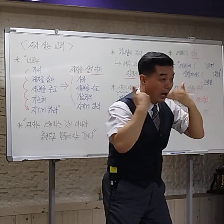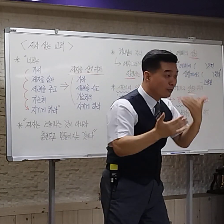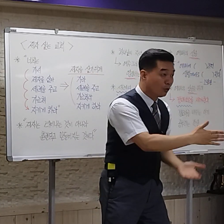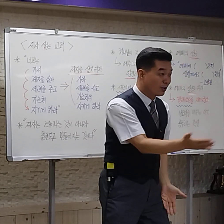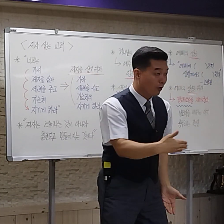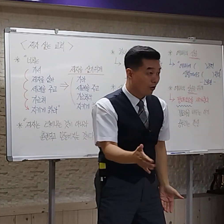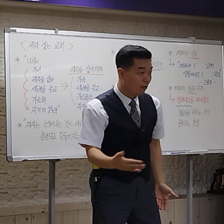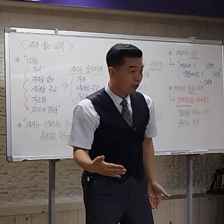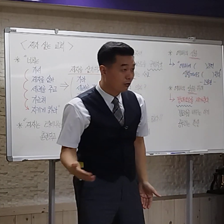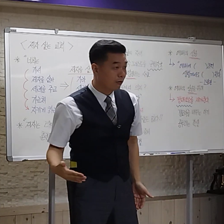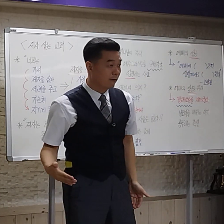아무도 없어요?